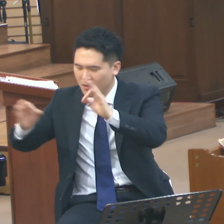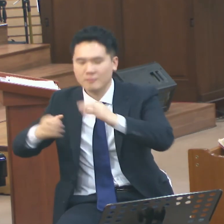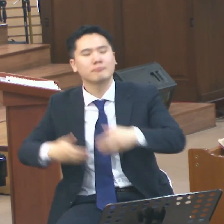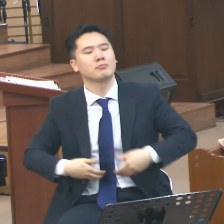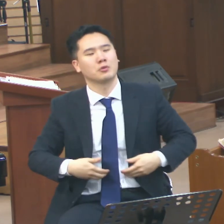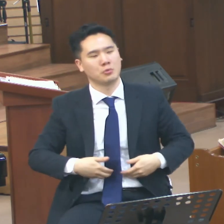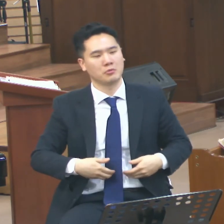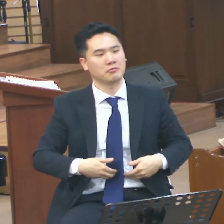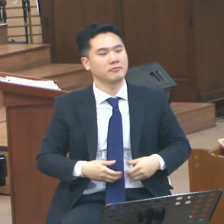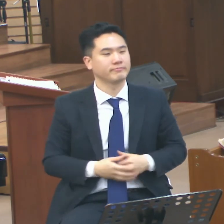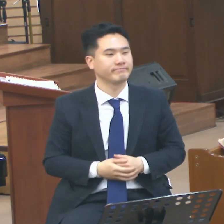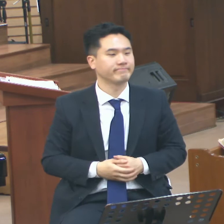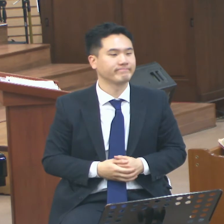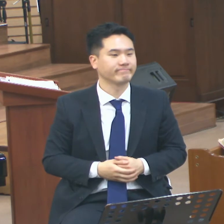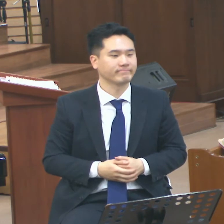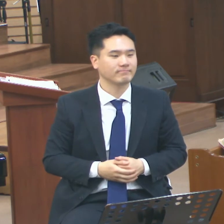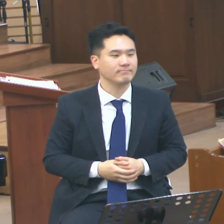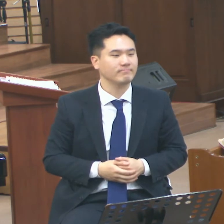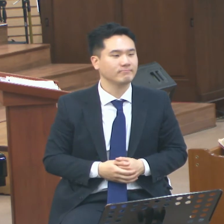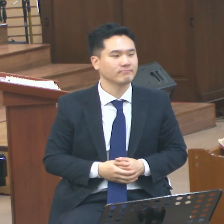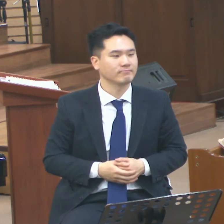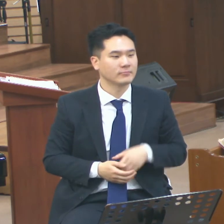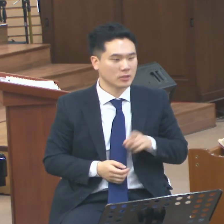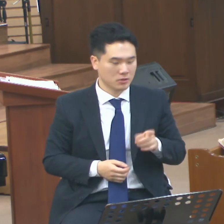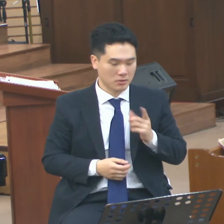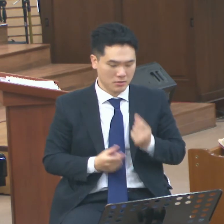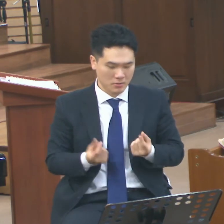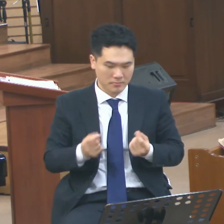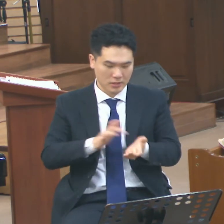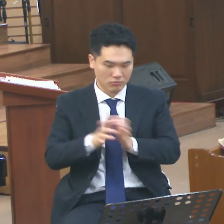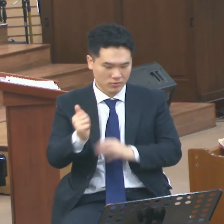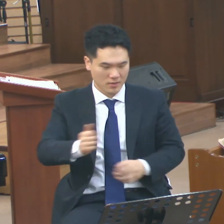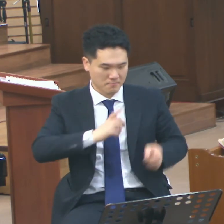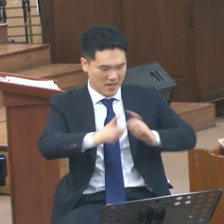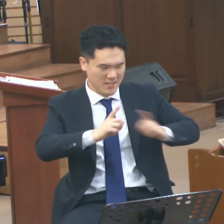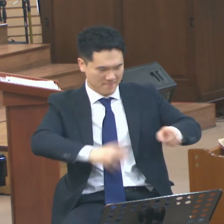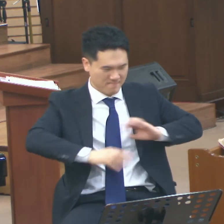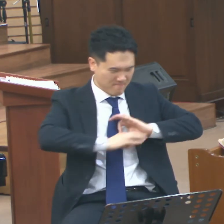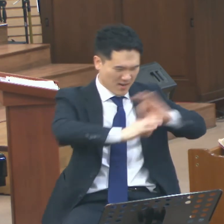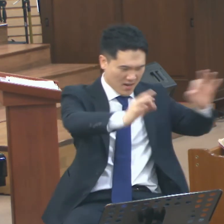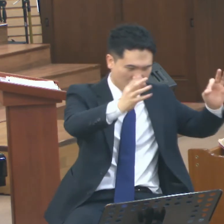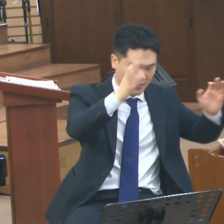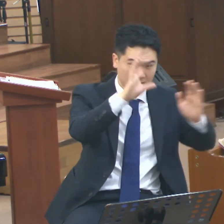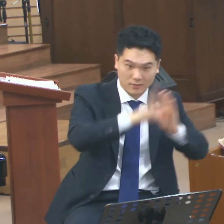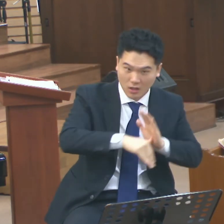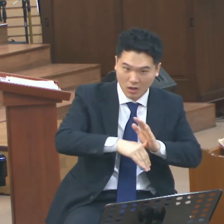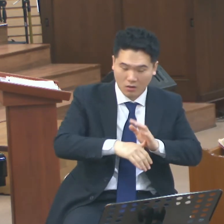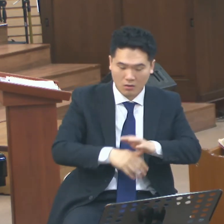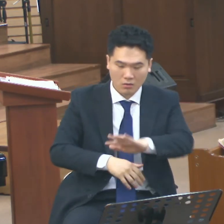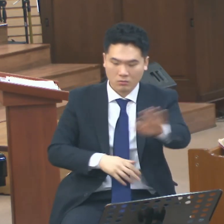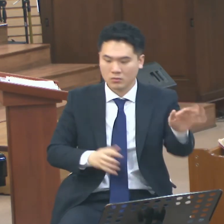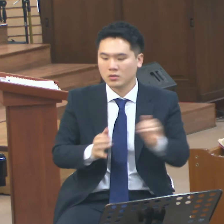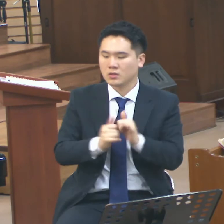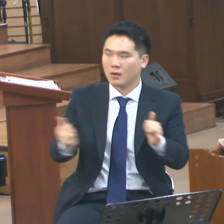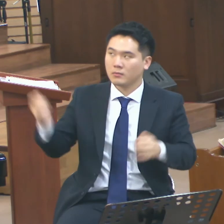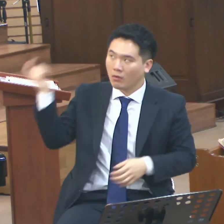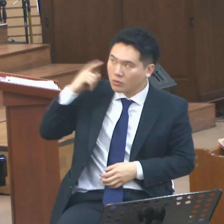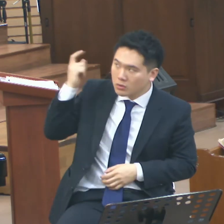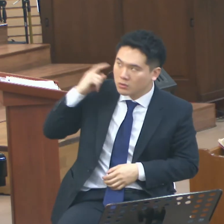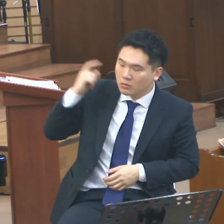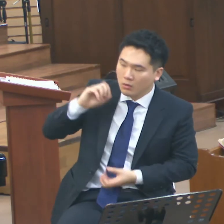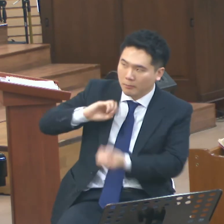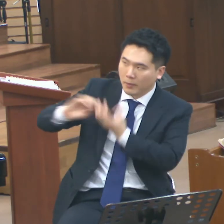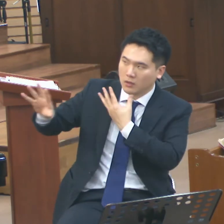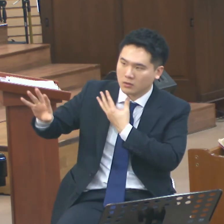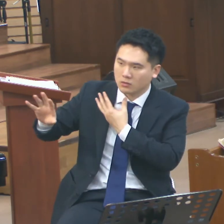자, 이렇게 말씀을 막 선포하는데 사람들의 반응이 기가 막혀요. 15절 앞에